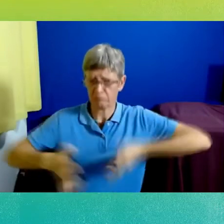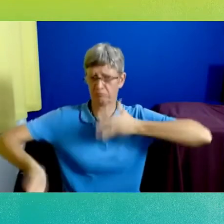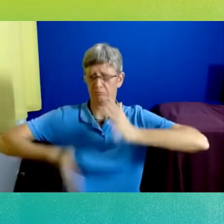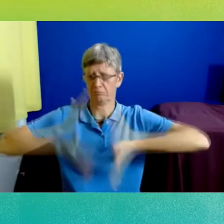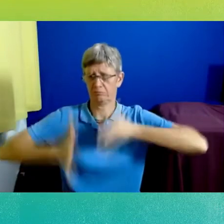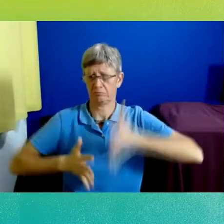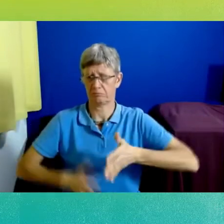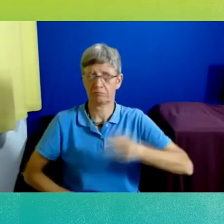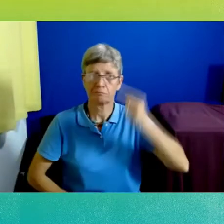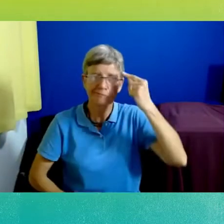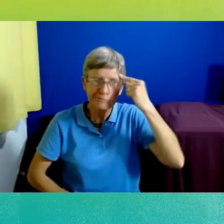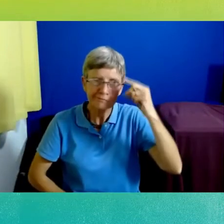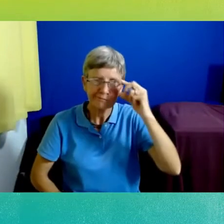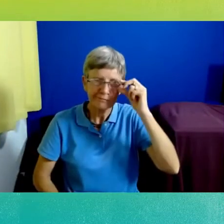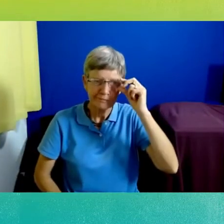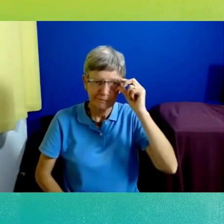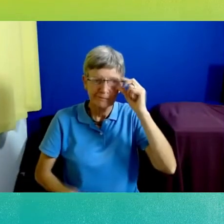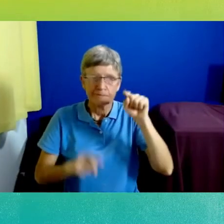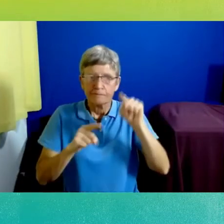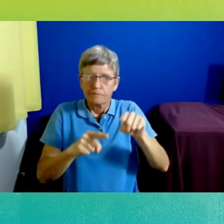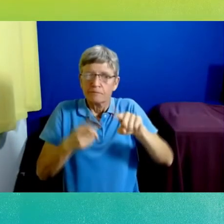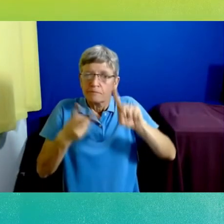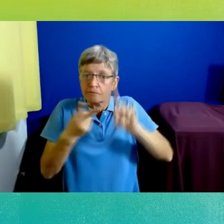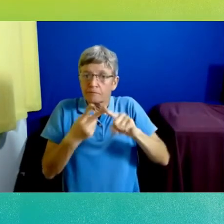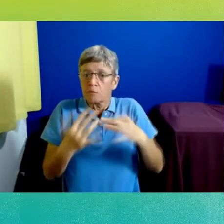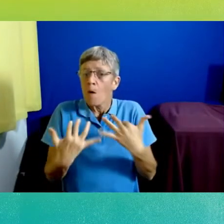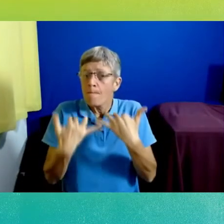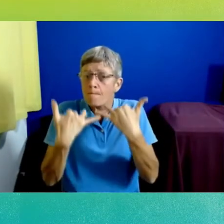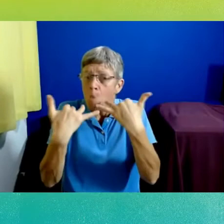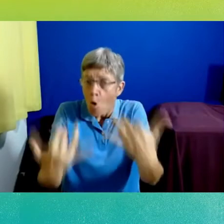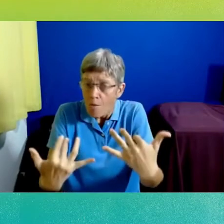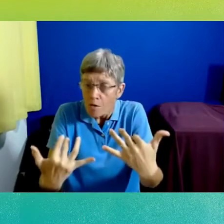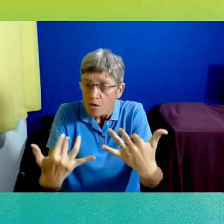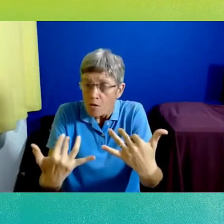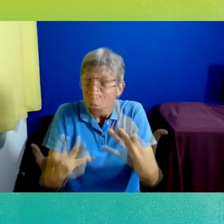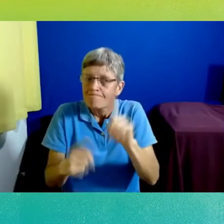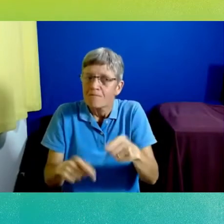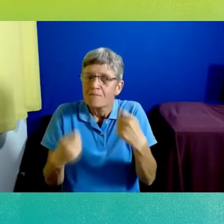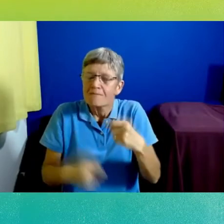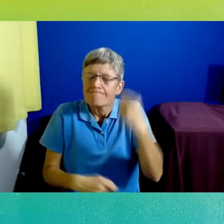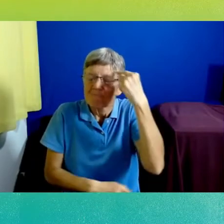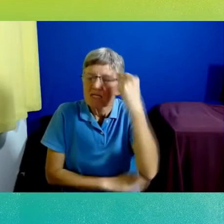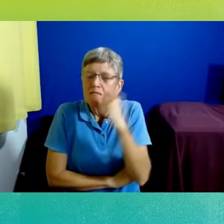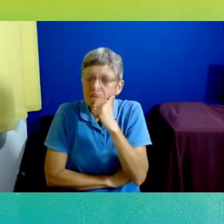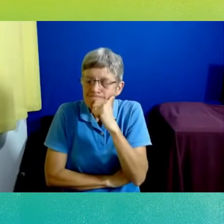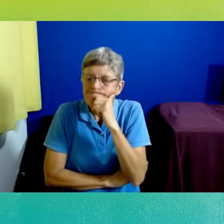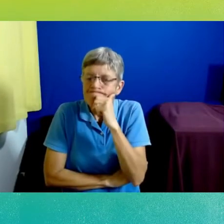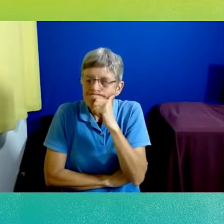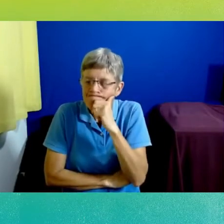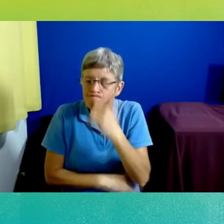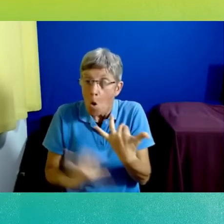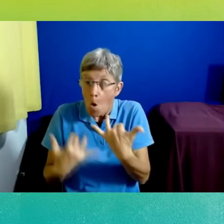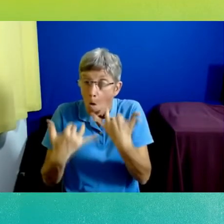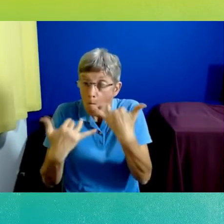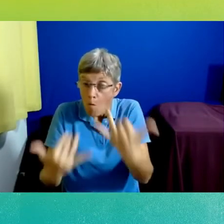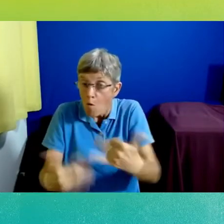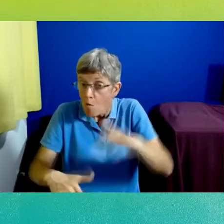do surdo, ele precisa entender a Libras justamente por isso, para